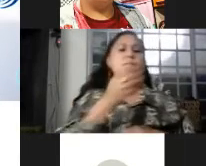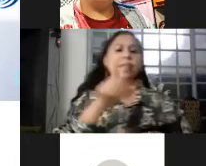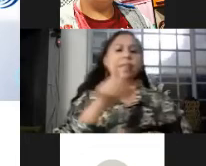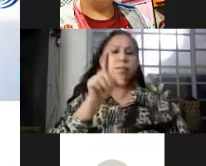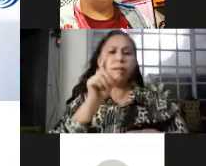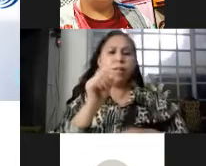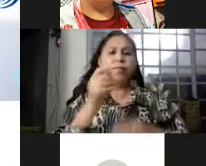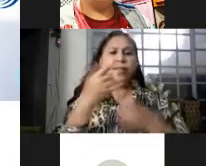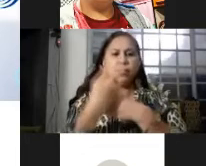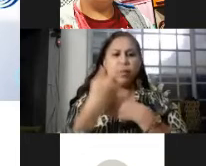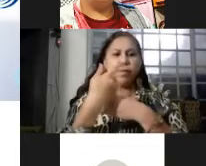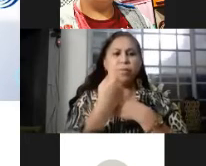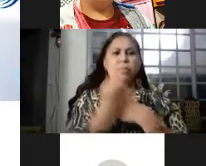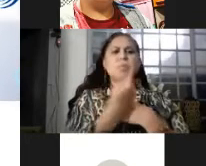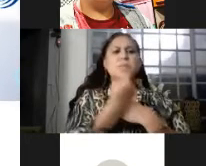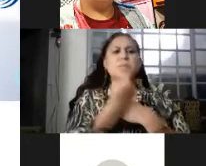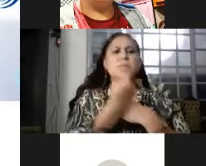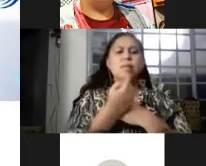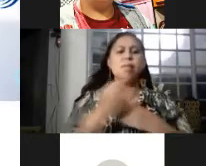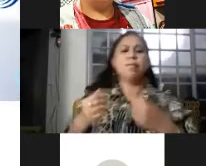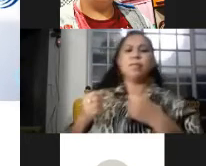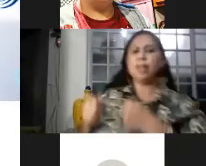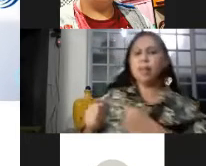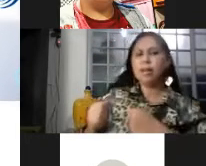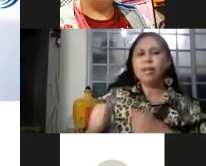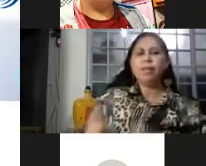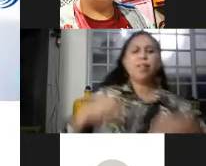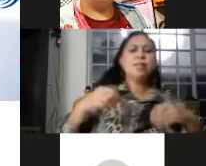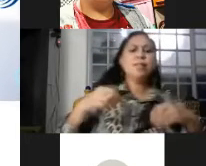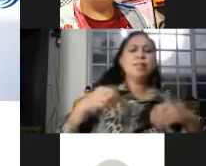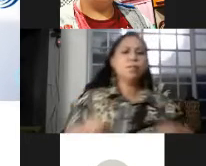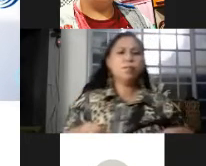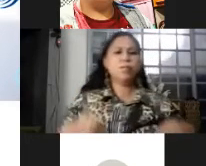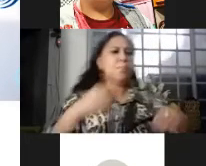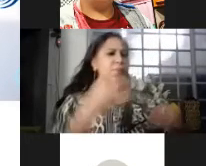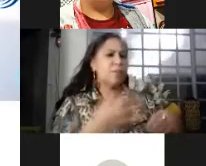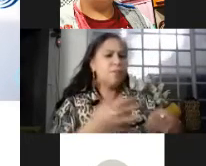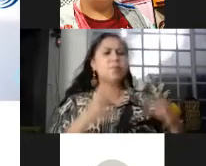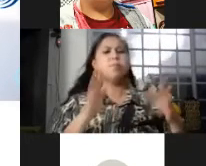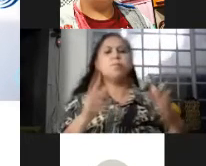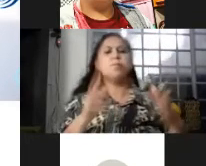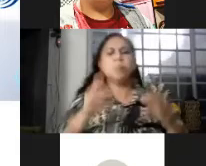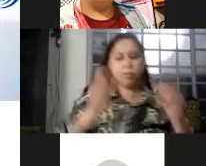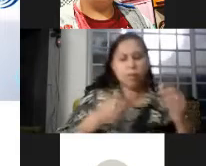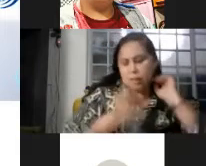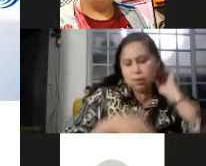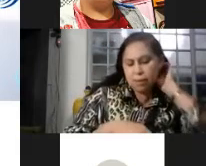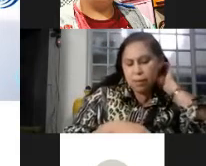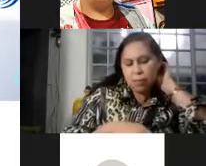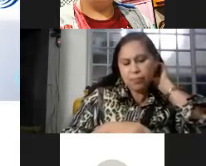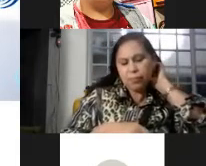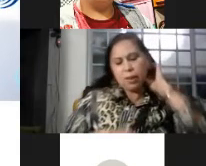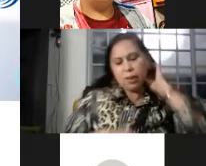se você escolher fazer o seu vídeo sozinho, aí você faz isso, viu? Em pé você vai fazendo os personagens, tá